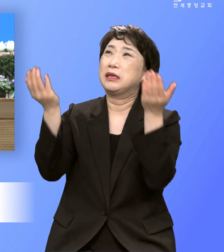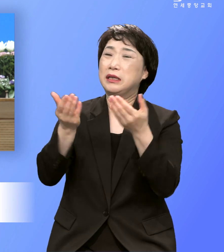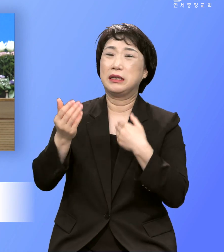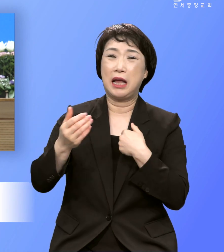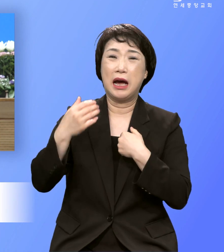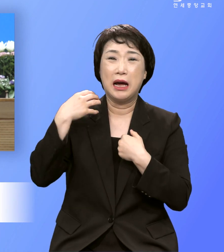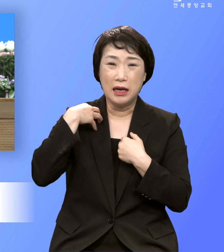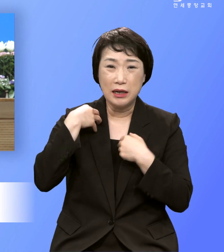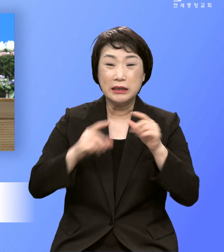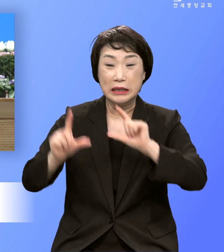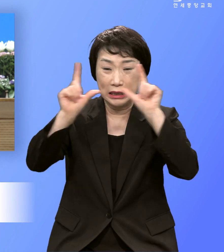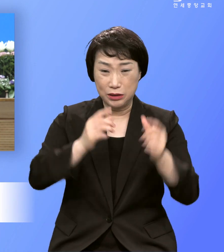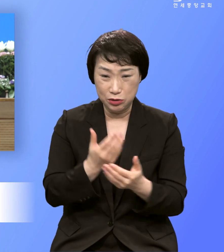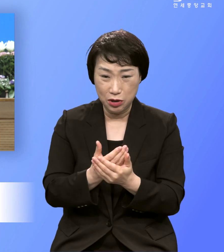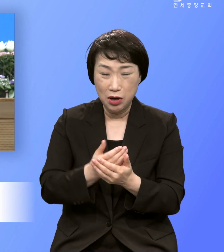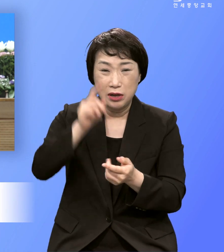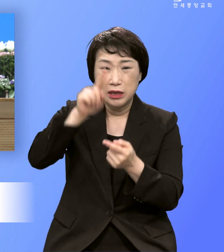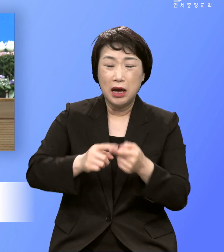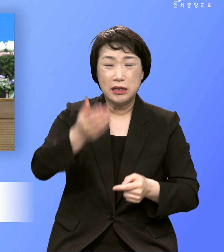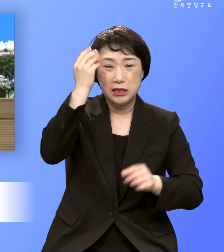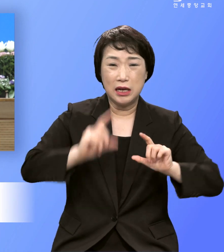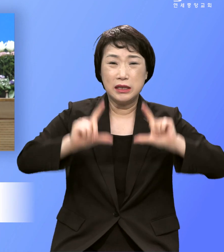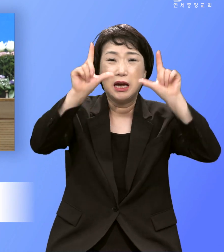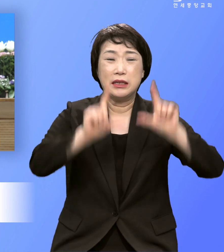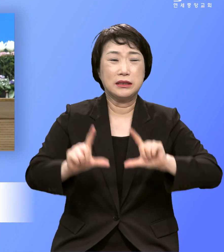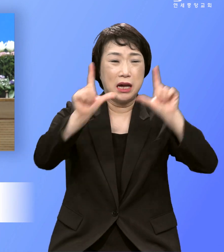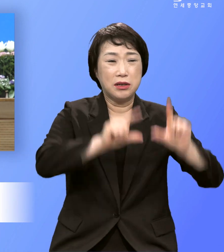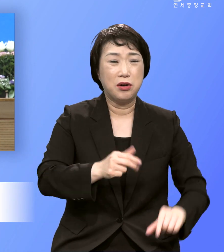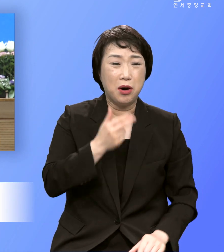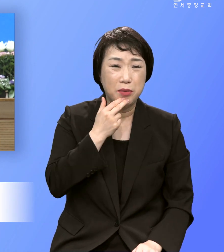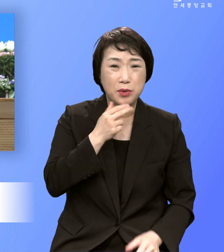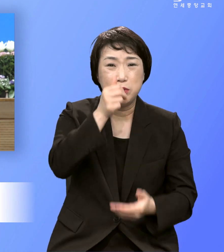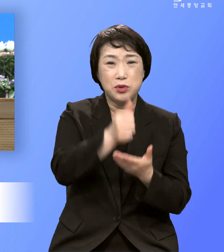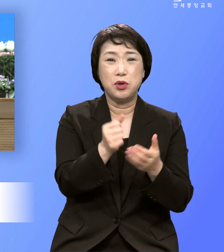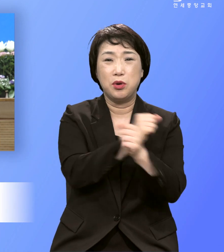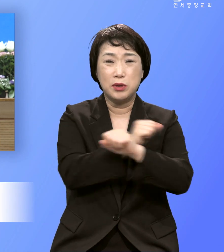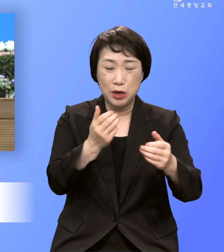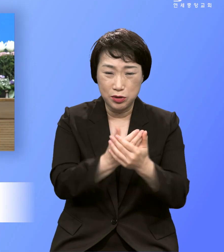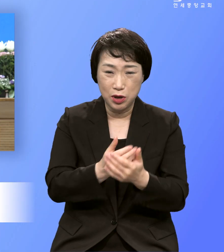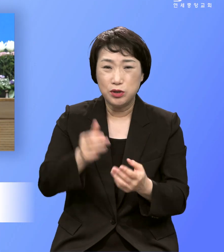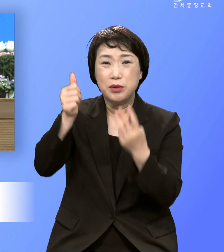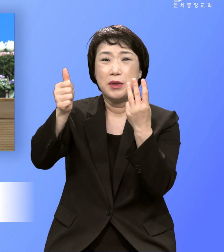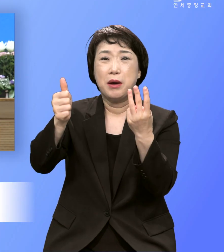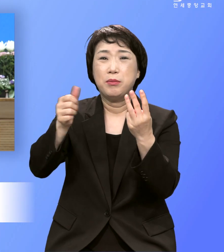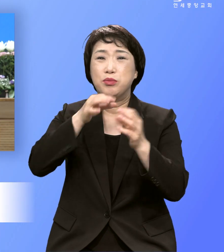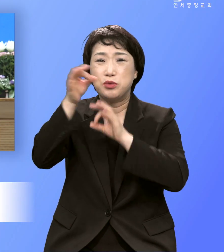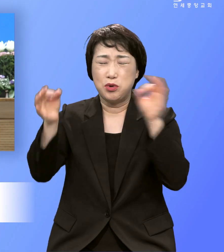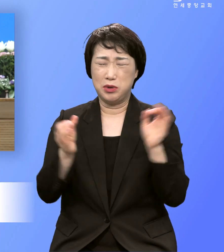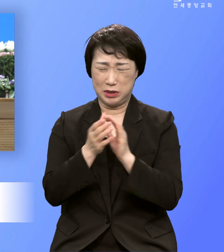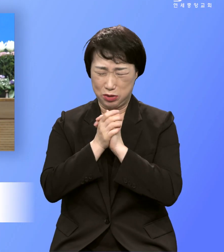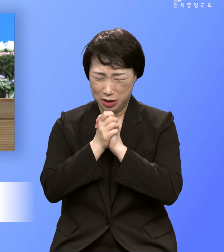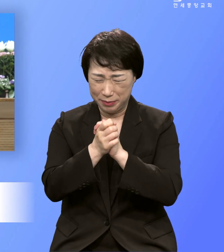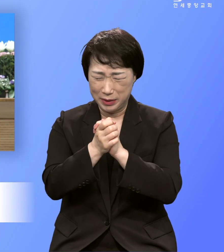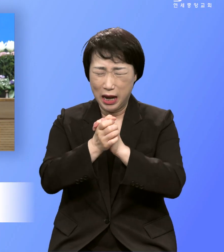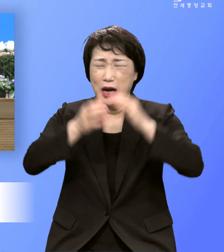되게 하옵소서. 그렇게 지난 날에 살지 못한 저를 용서하옵소서. 주여 삼창하고 기도하겠습니다.